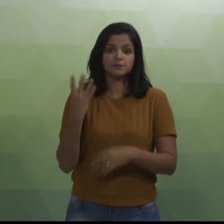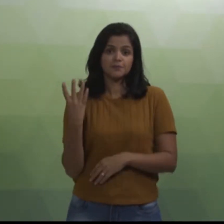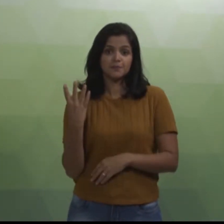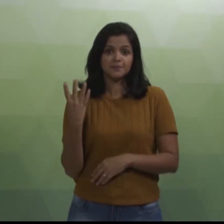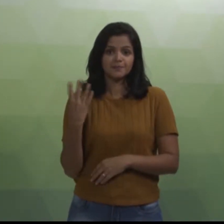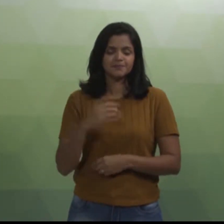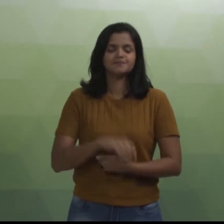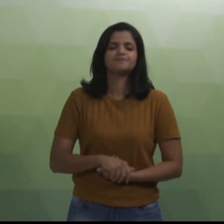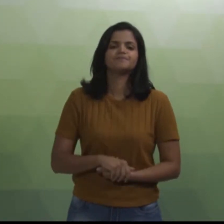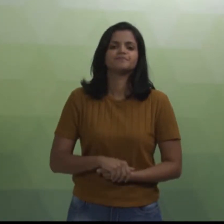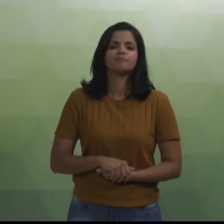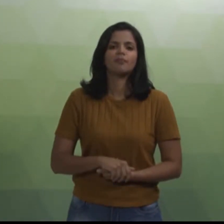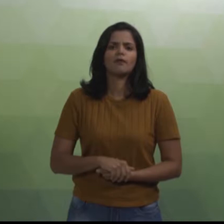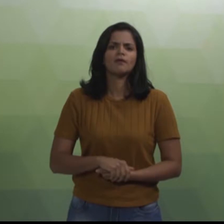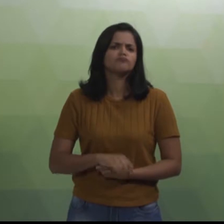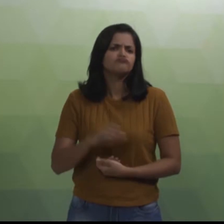Daremos início à disciplina Libras 4.